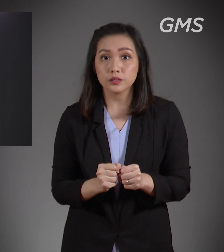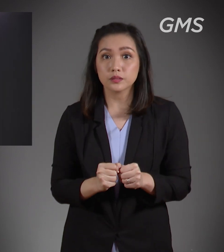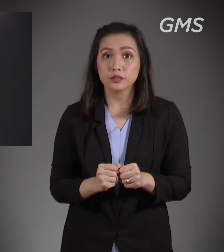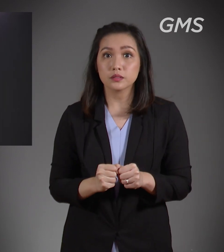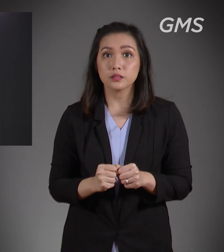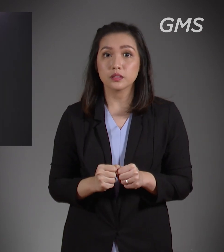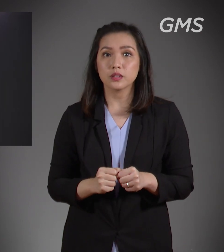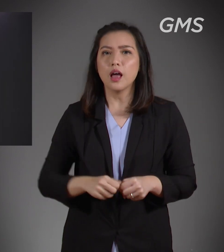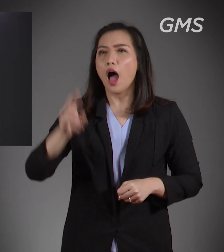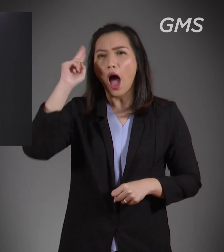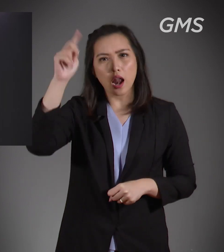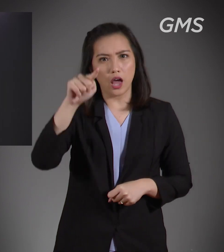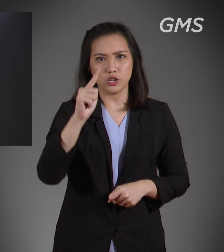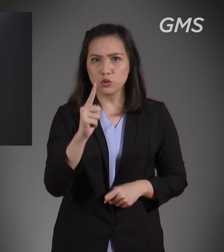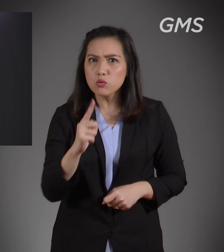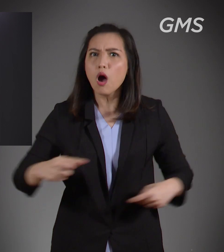Allah kita itu sangat adil.